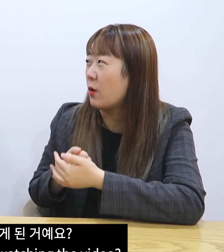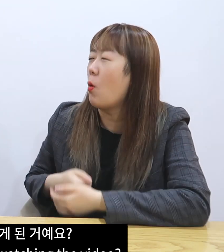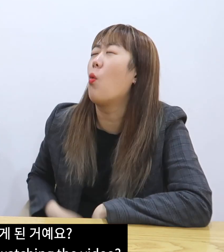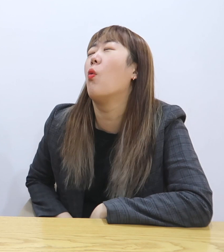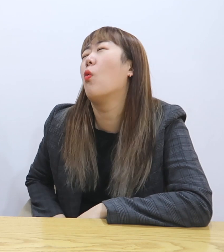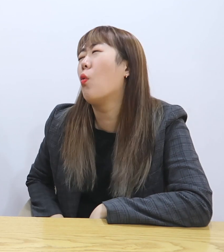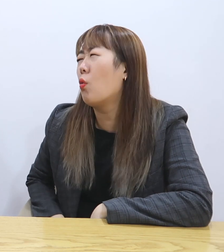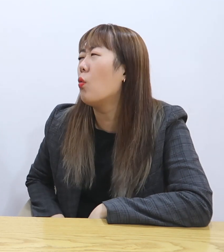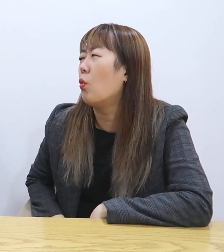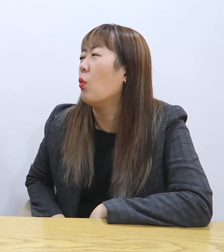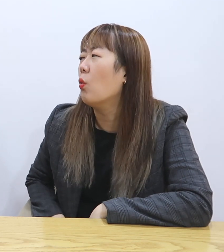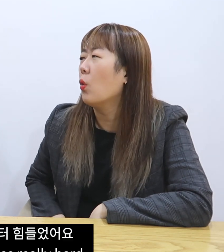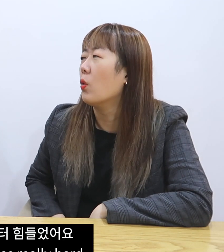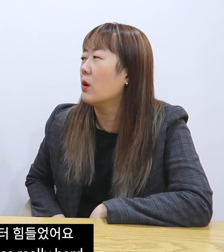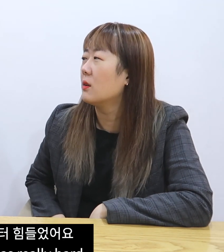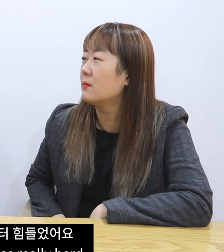오 그런데